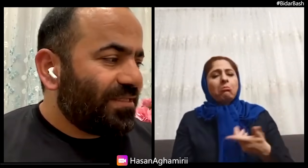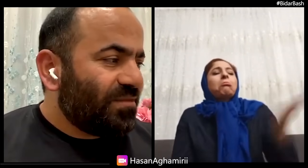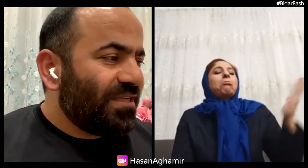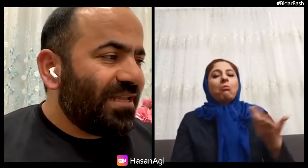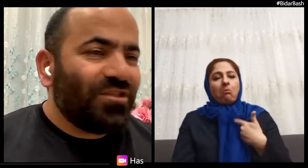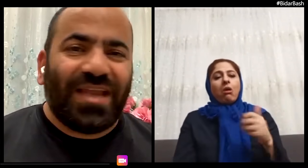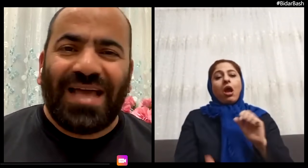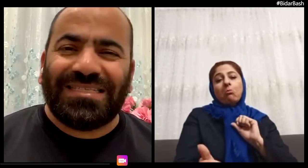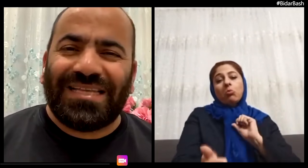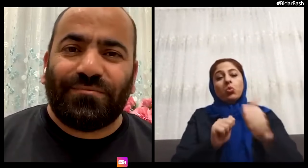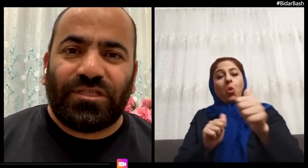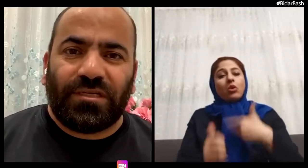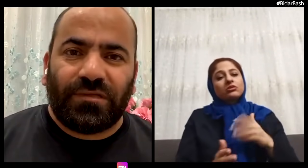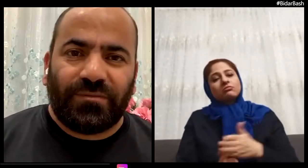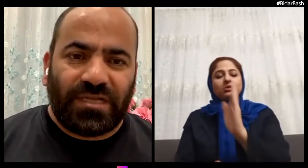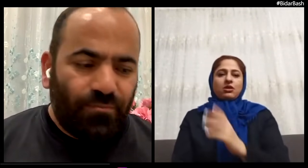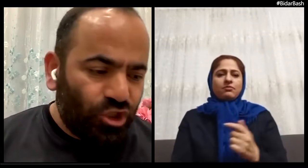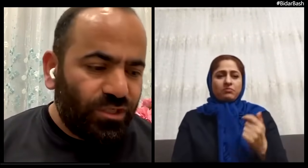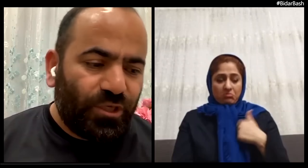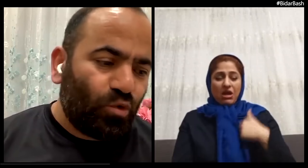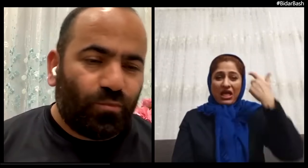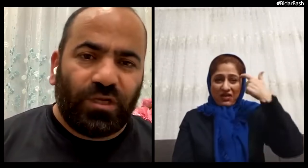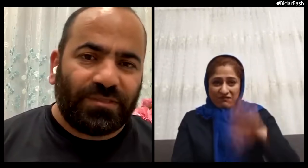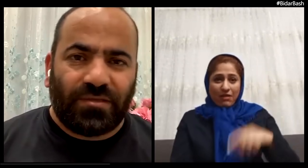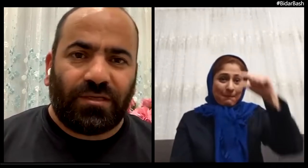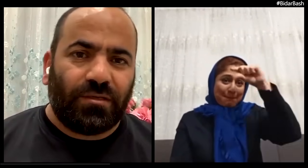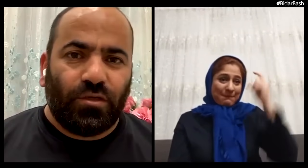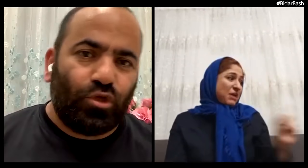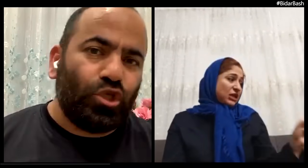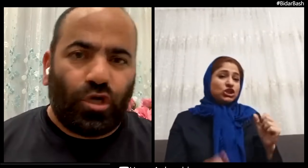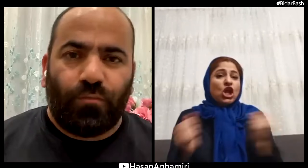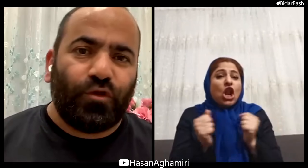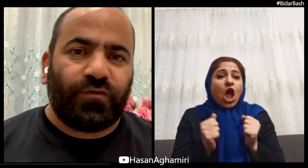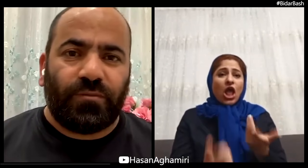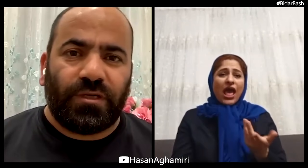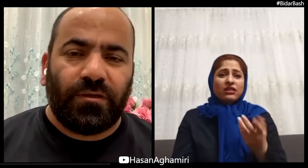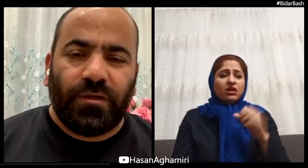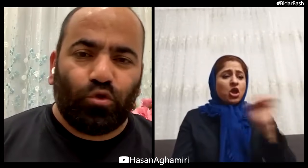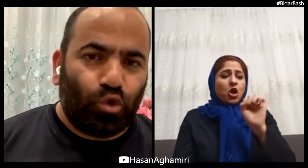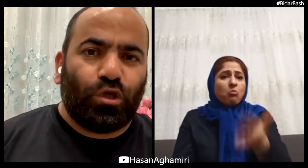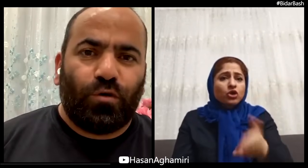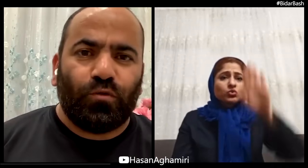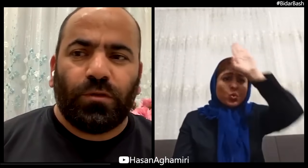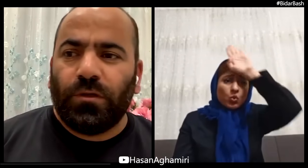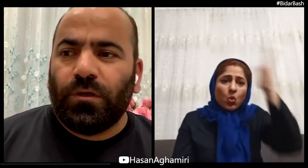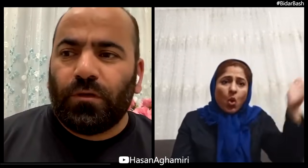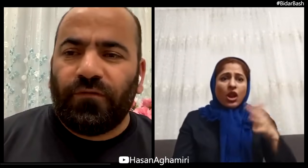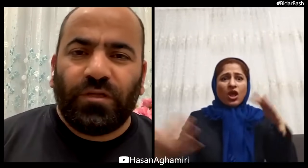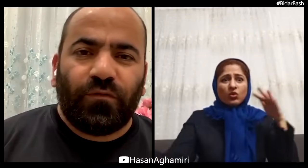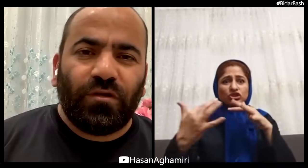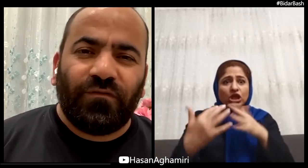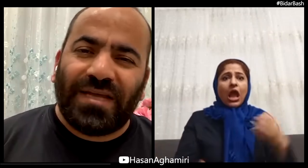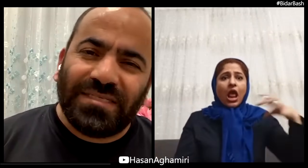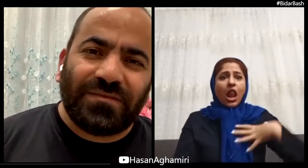میگفت احساس میکردم این داره اذیت میشه، که مثلا ماشین بیت المال مثلا داره تو این چاله ها میفته میره، تویوتا ها بود.